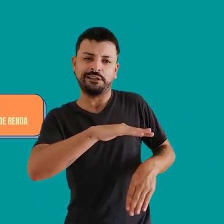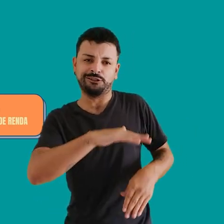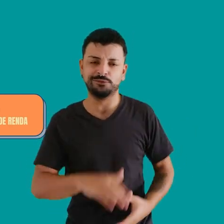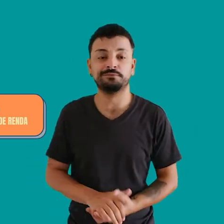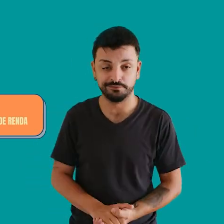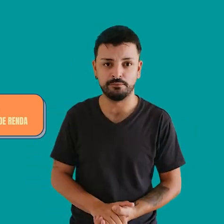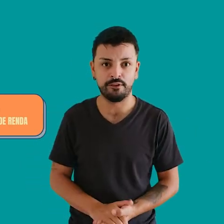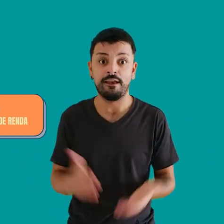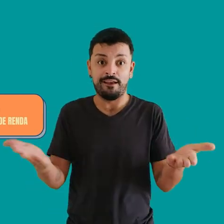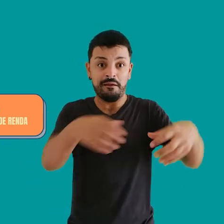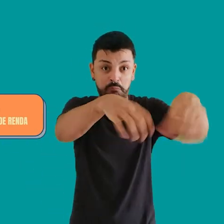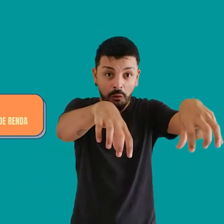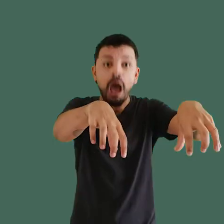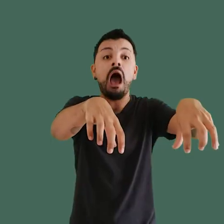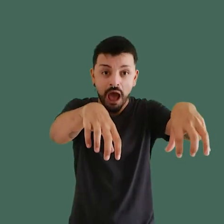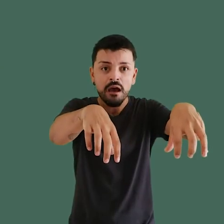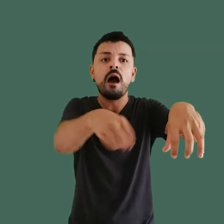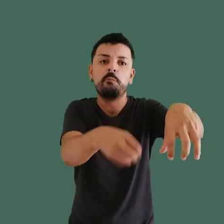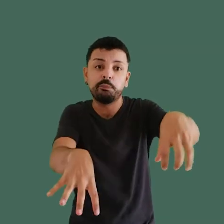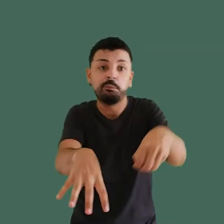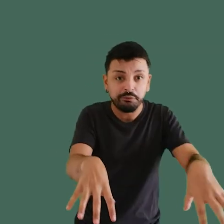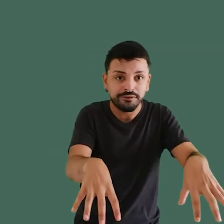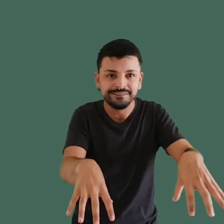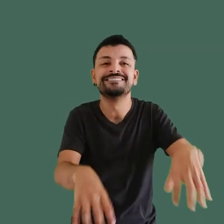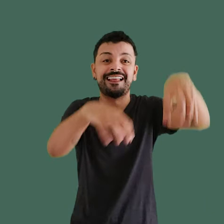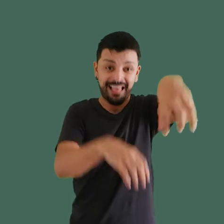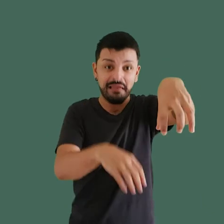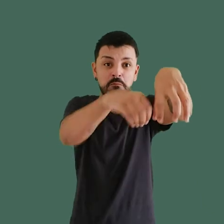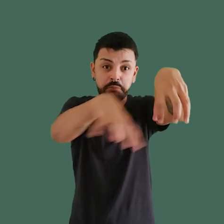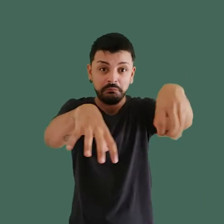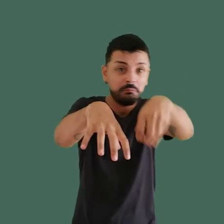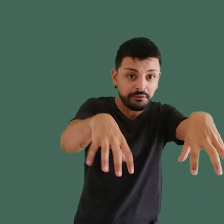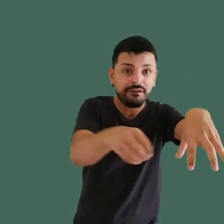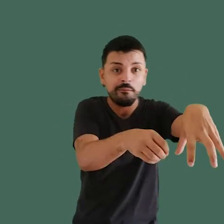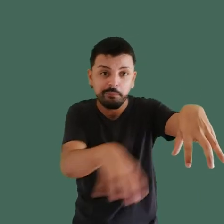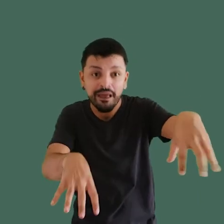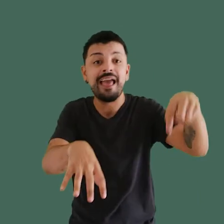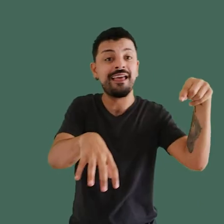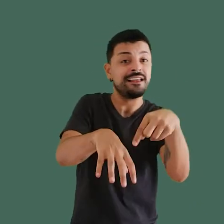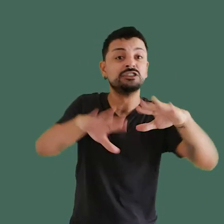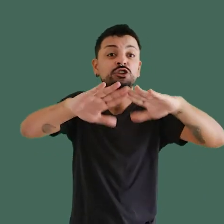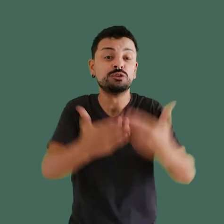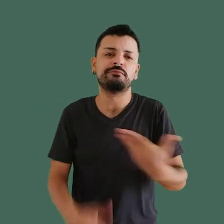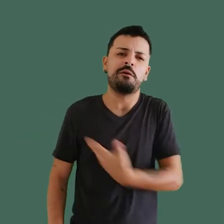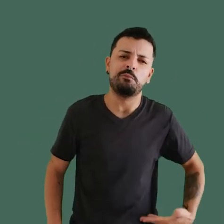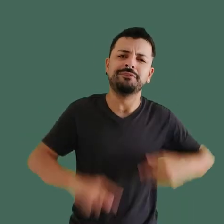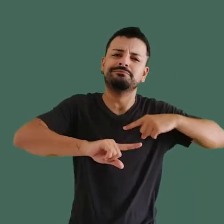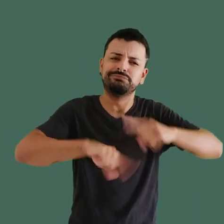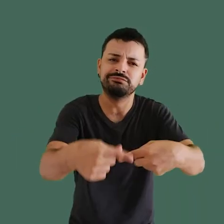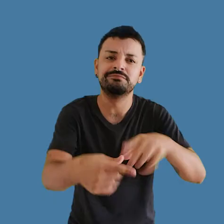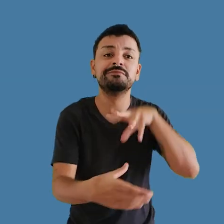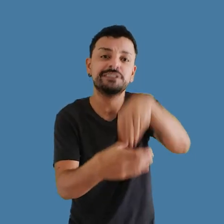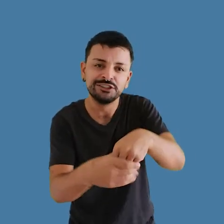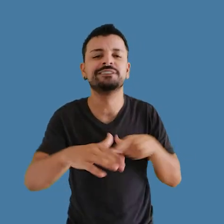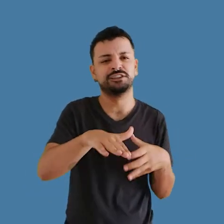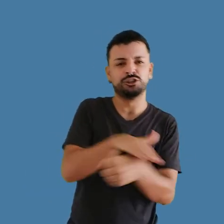Aí acontece uma nova subdivisão. Dentro das vagas reservadas para estudantes de escolas públicas,